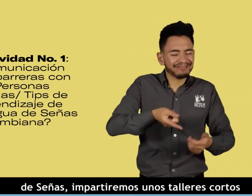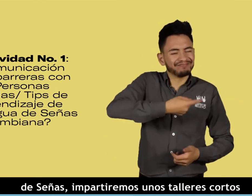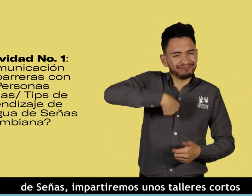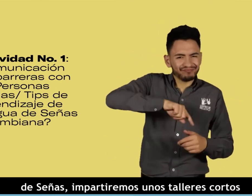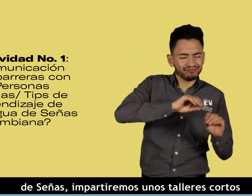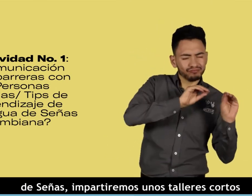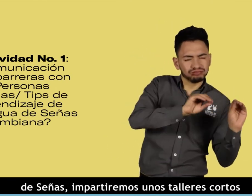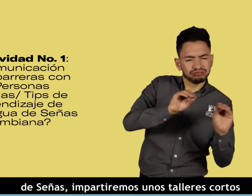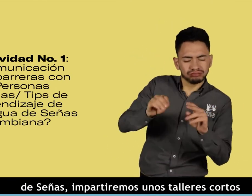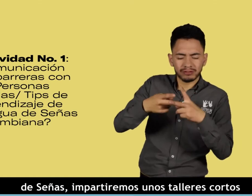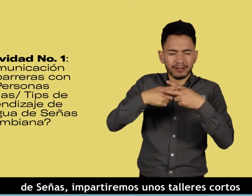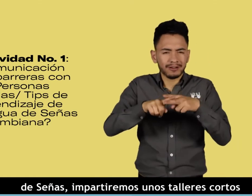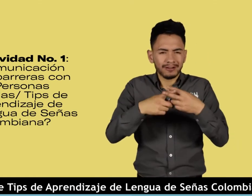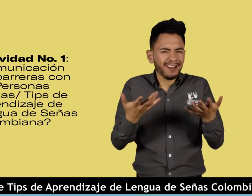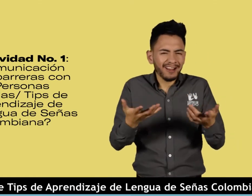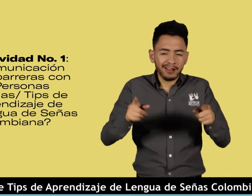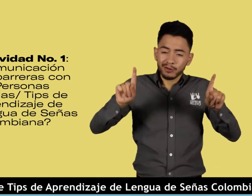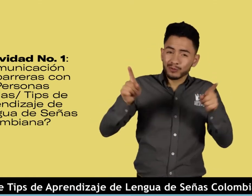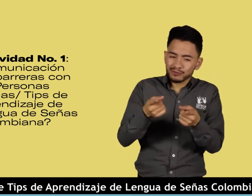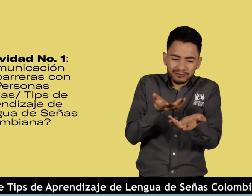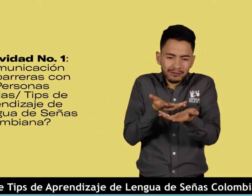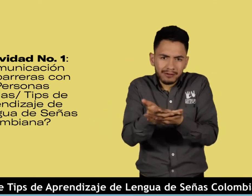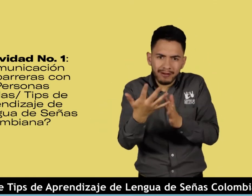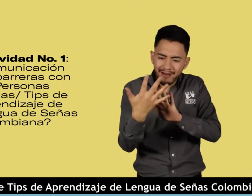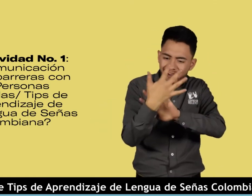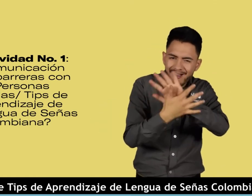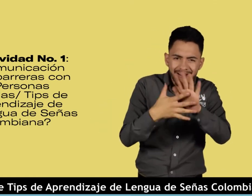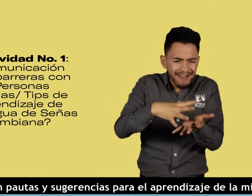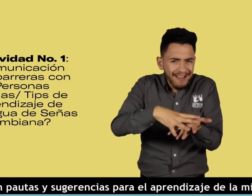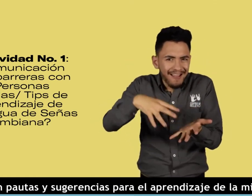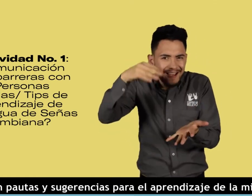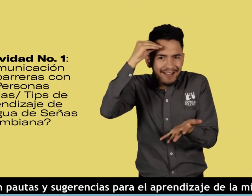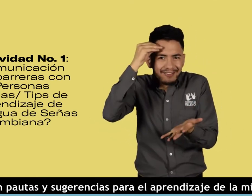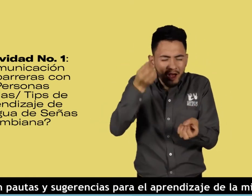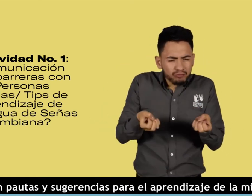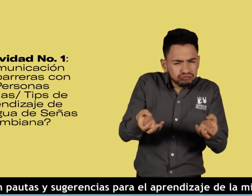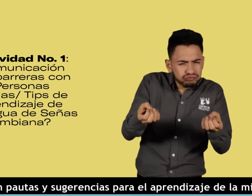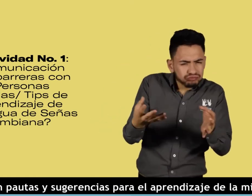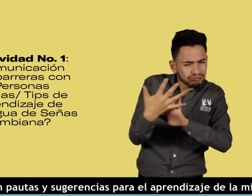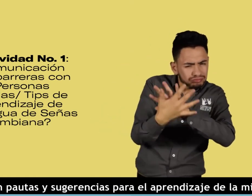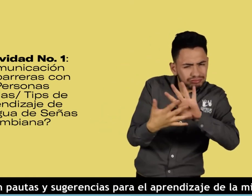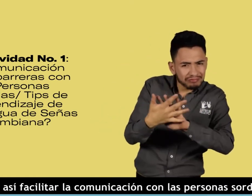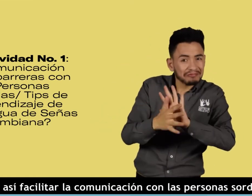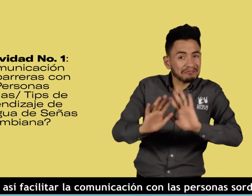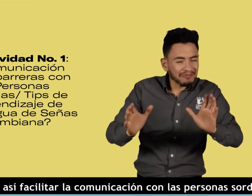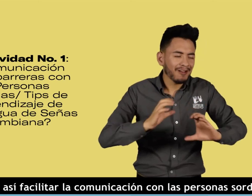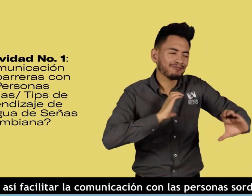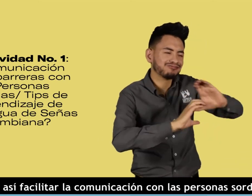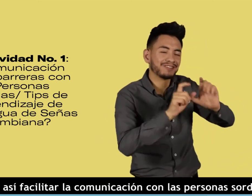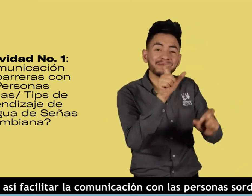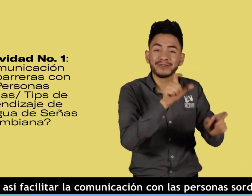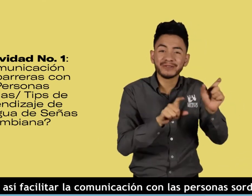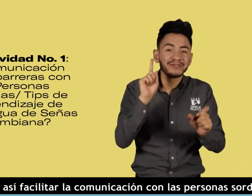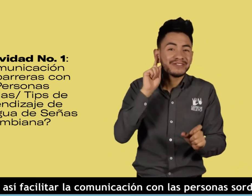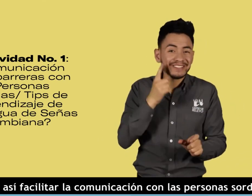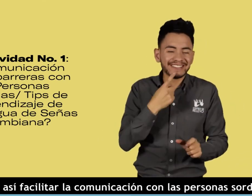impartiremos unos talleres cortos de tips de aprendizaje de lengua de señas colombiana, con pautas y sugerencias para el aprendizaje de la misma y así facilitar